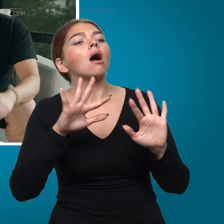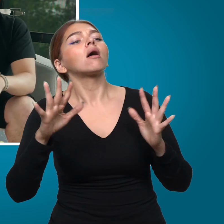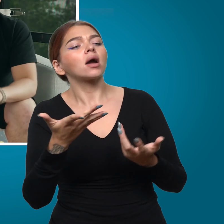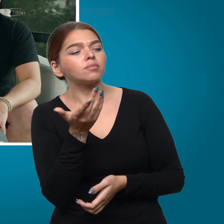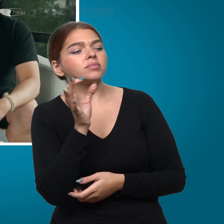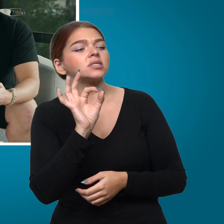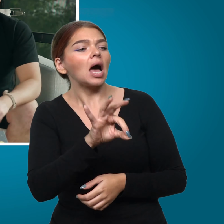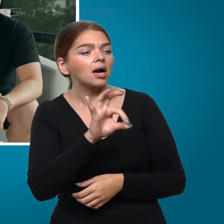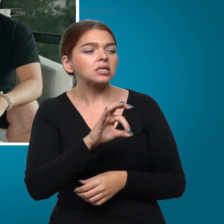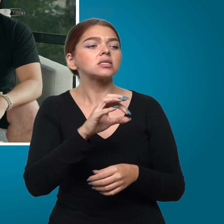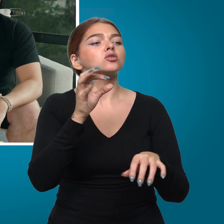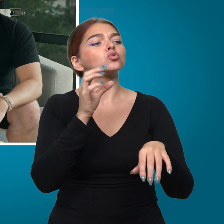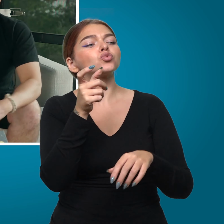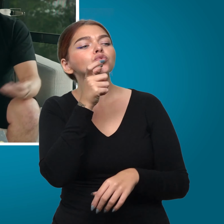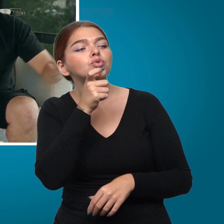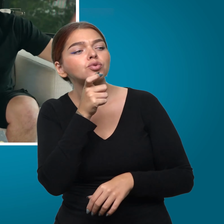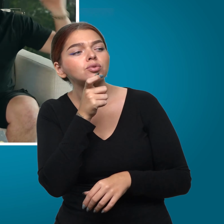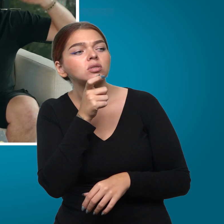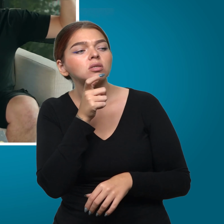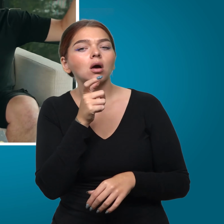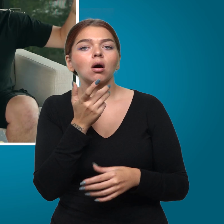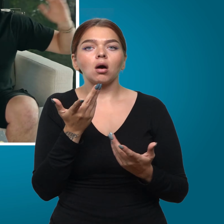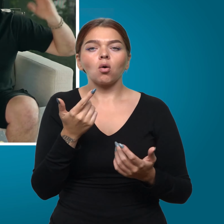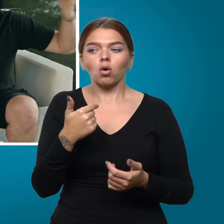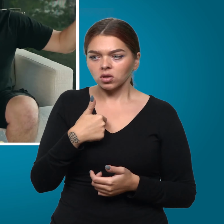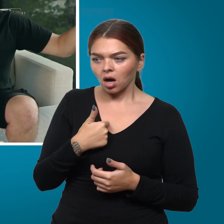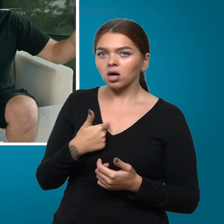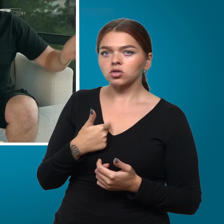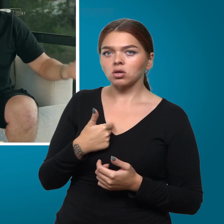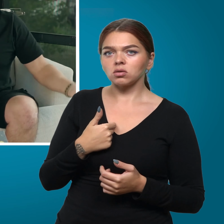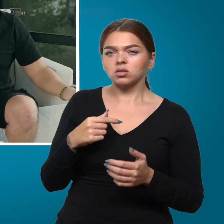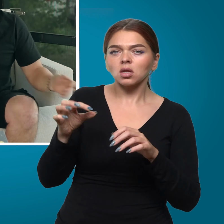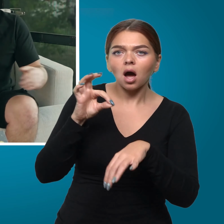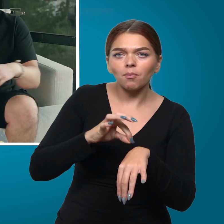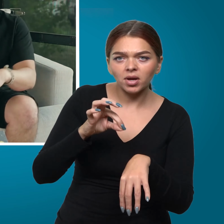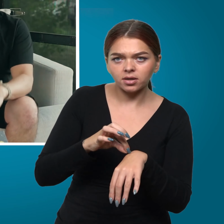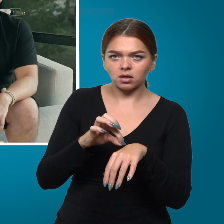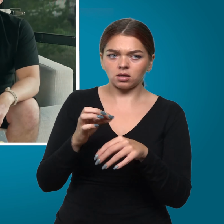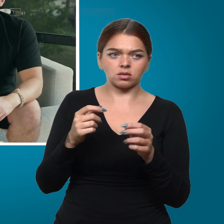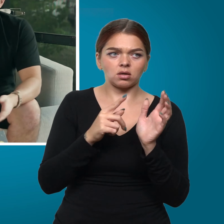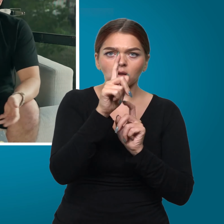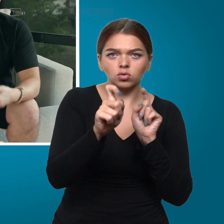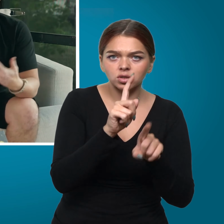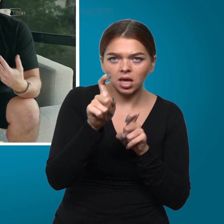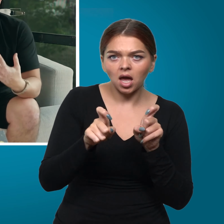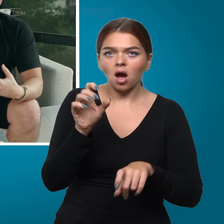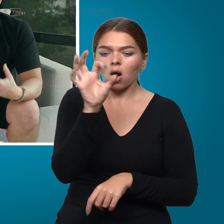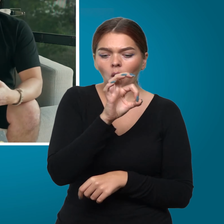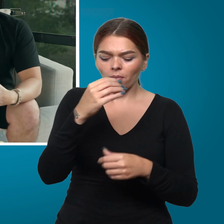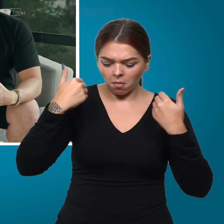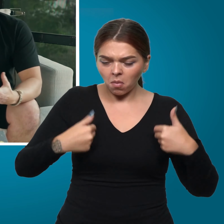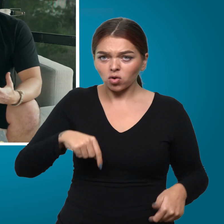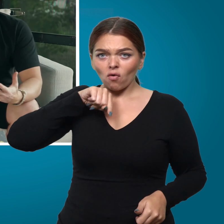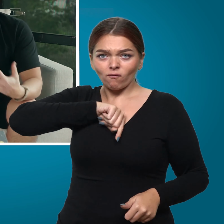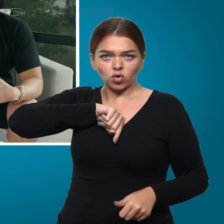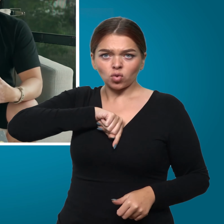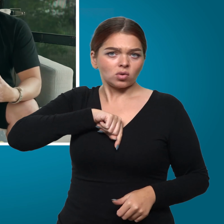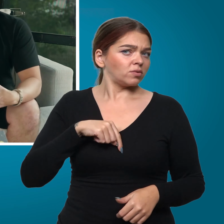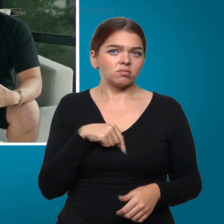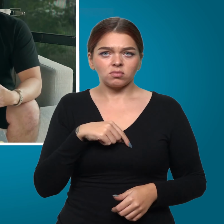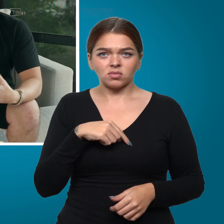lygos pusės, kaip tavo liga. O tai aš dar esu, dar pamokas dariau, gyvenimas vyksta ir kreipkit dėmesį į